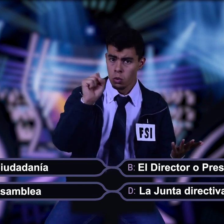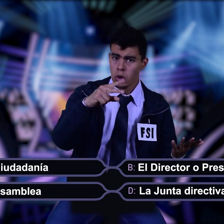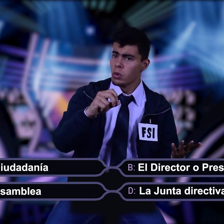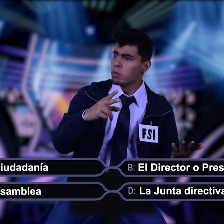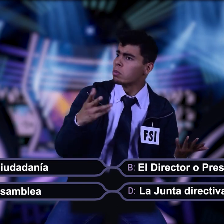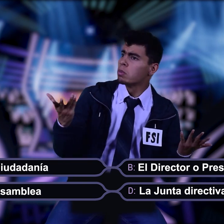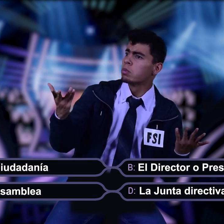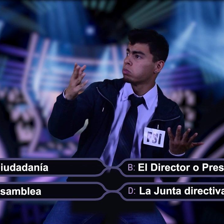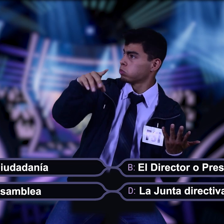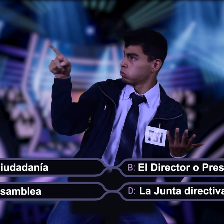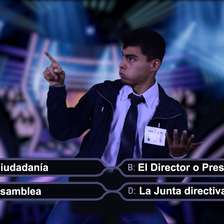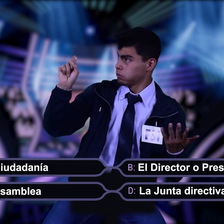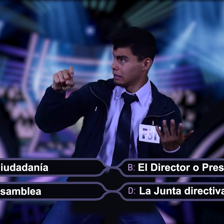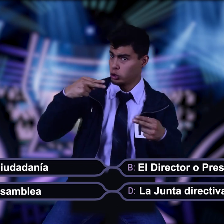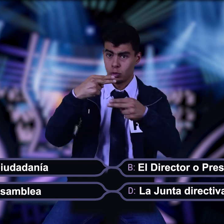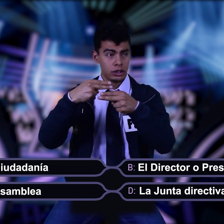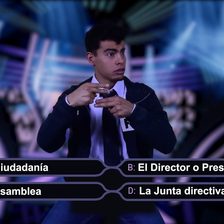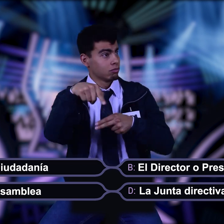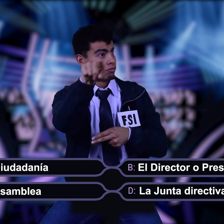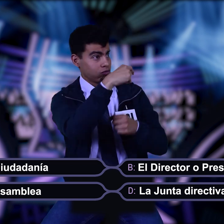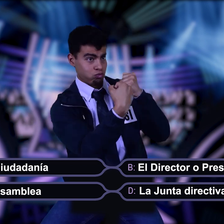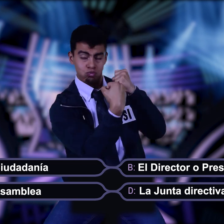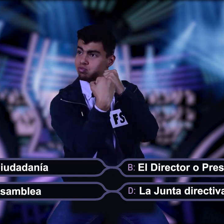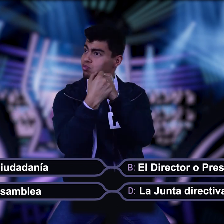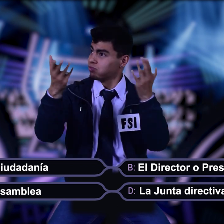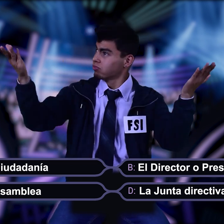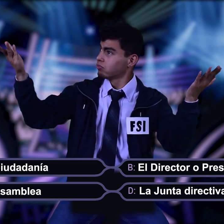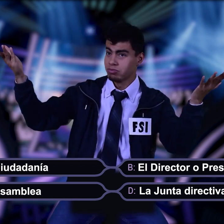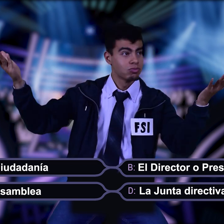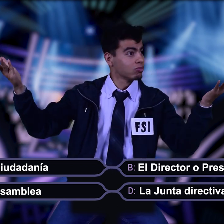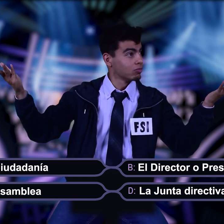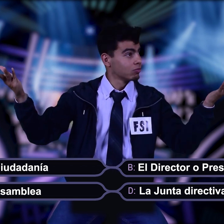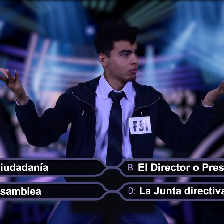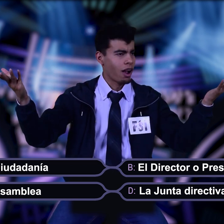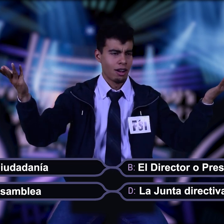Perfecto, les pido su apoyo. Déjenme en su respuesta escrita en los comentarios.